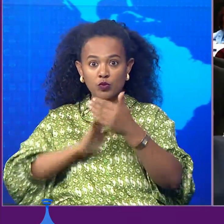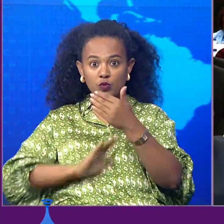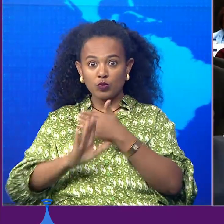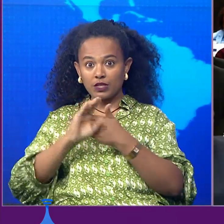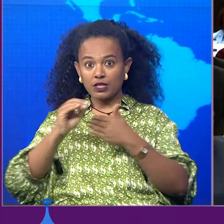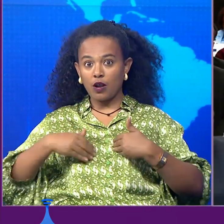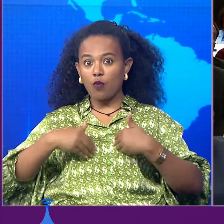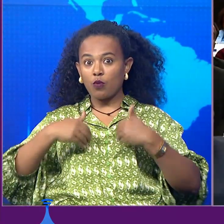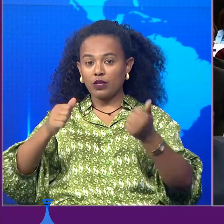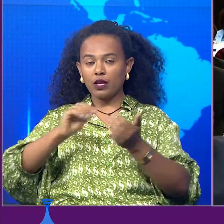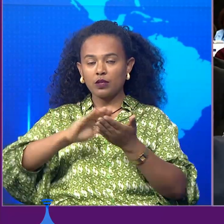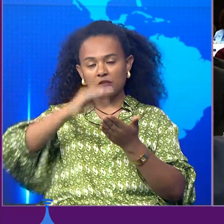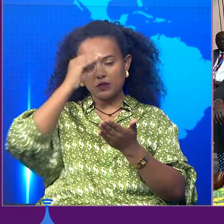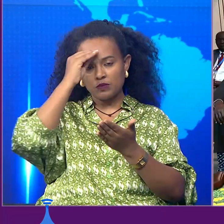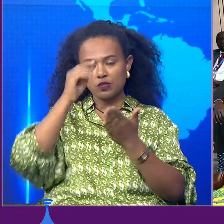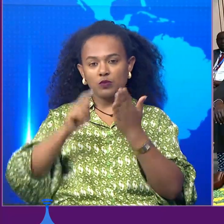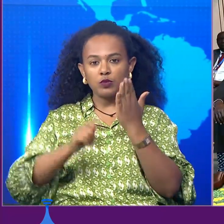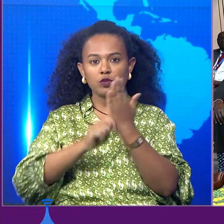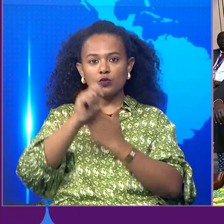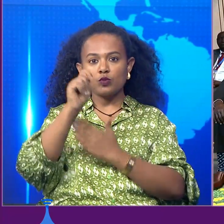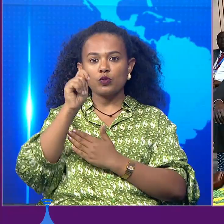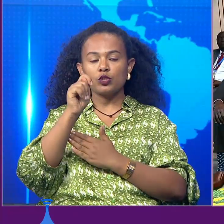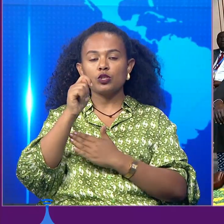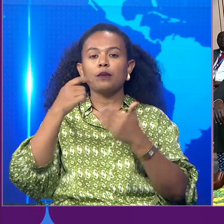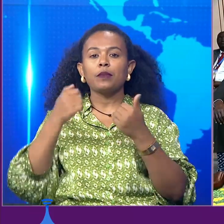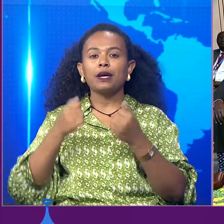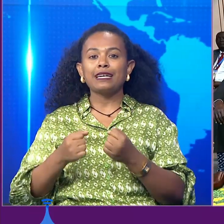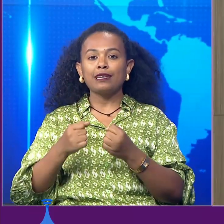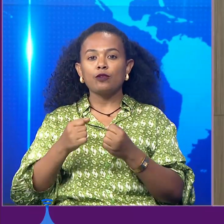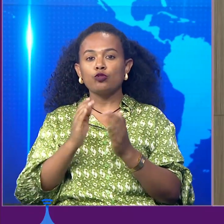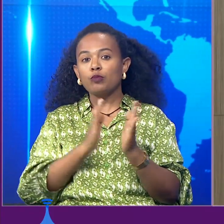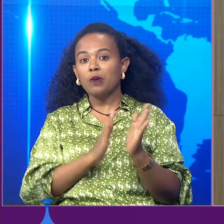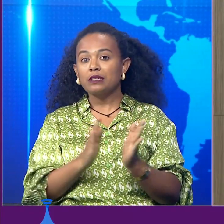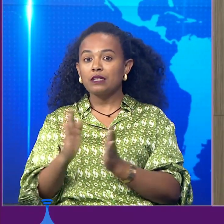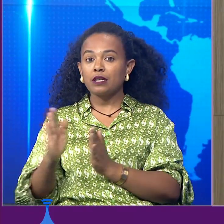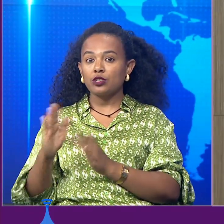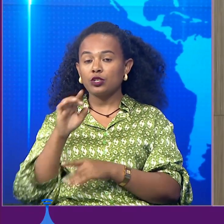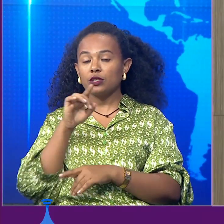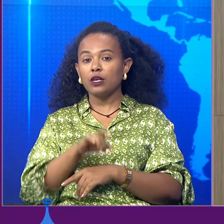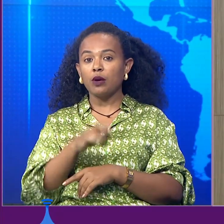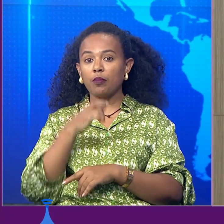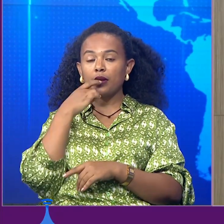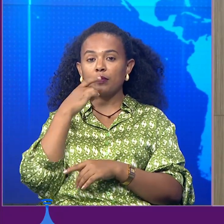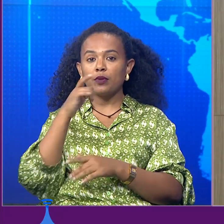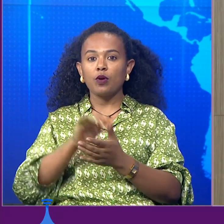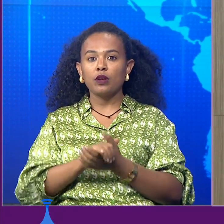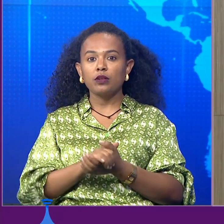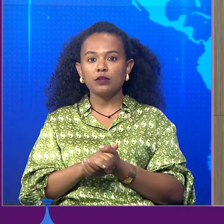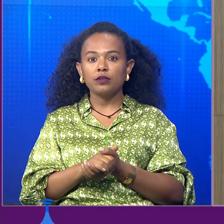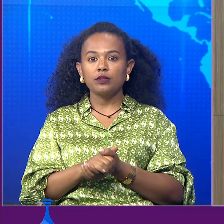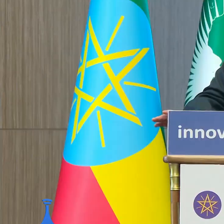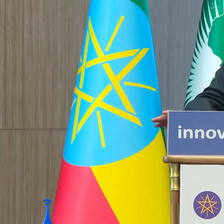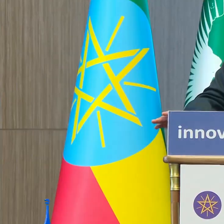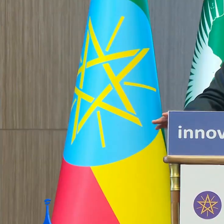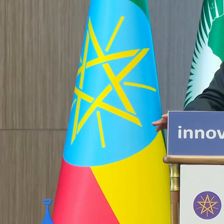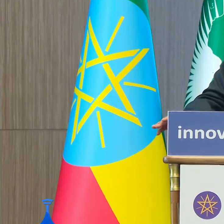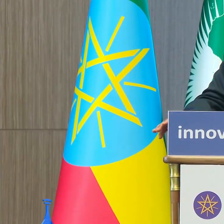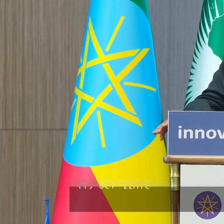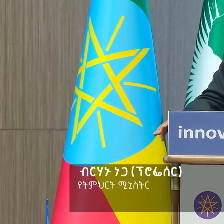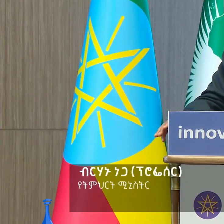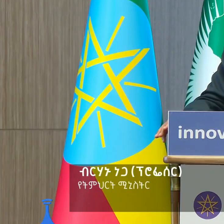ወጣት በትምህርት በቴክኖሎጂና በክህሎት ማዘጋጀት ይገባል ብለዋል።